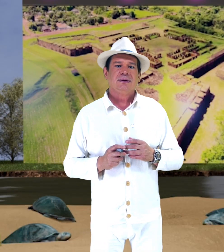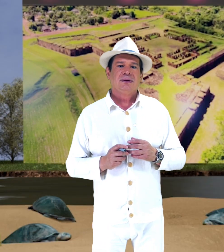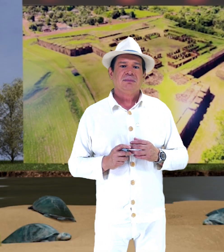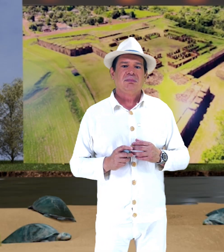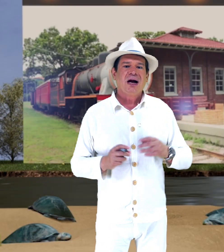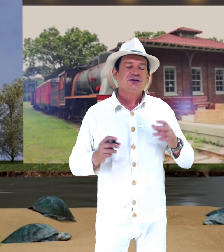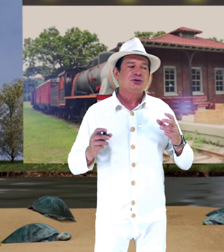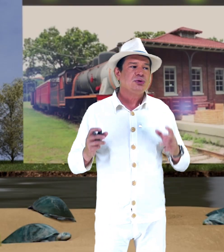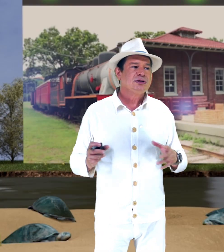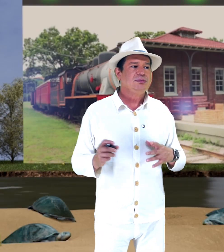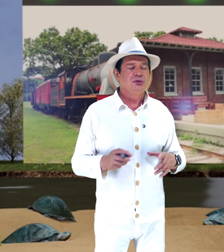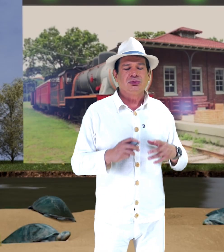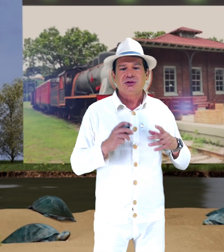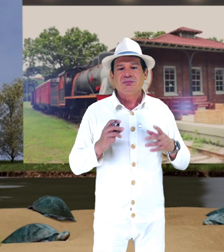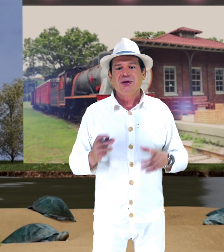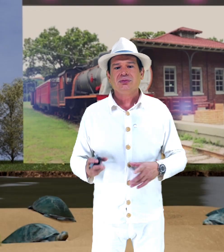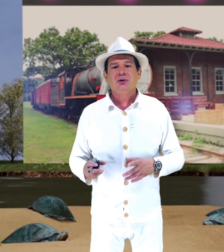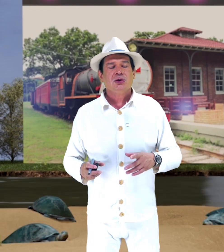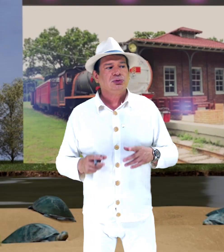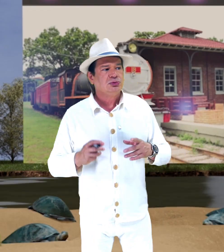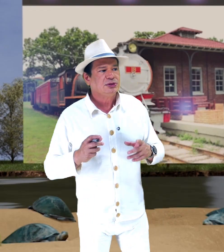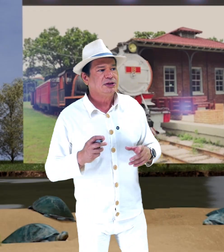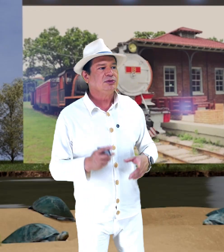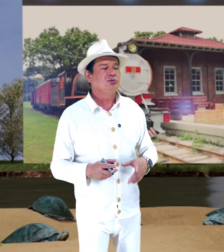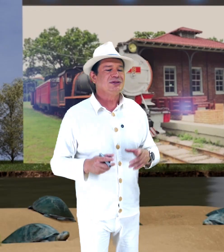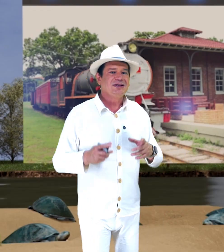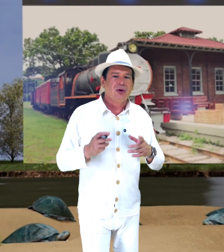para cá, mais de